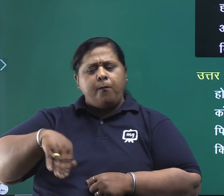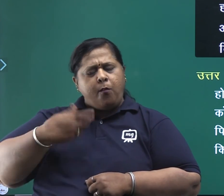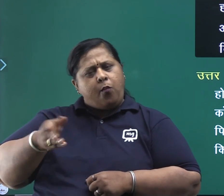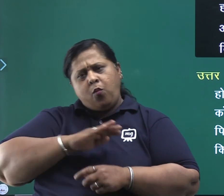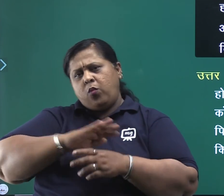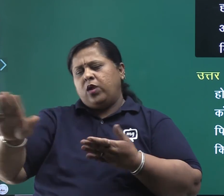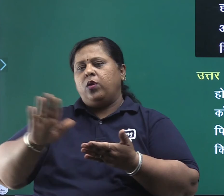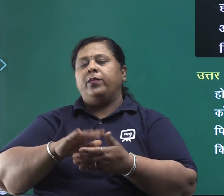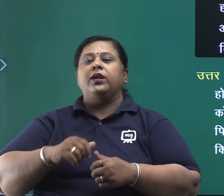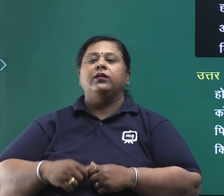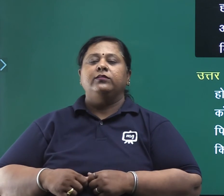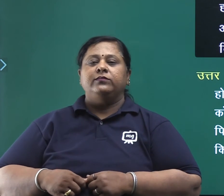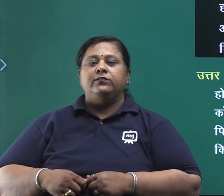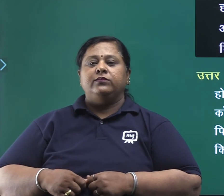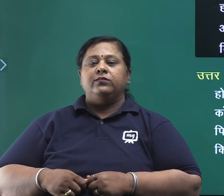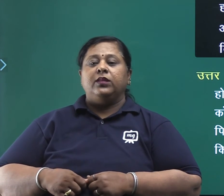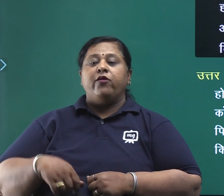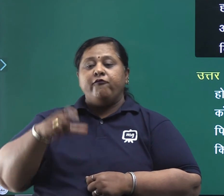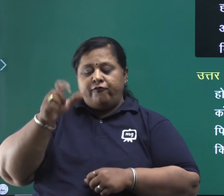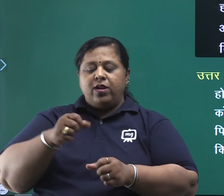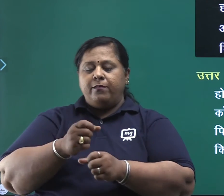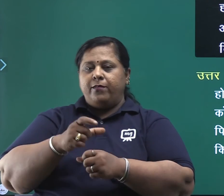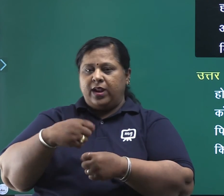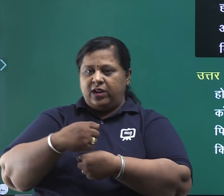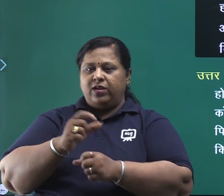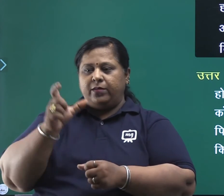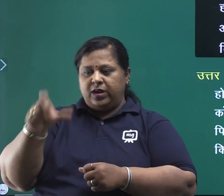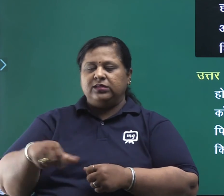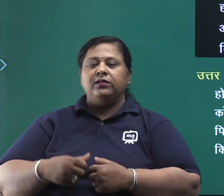पूरे होने पर फिल्मकार